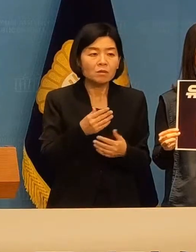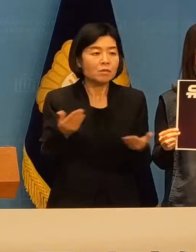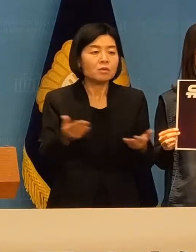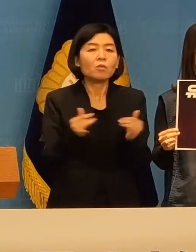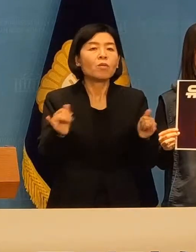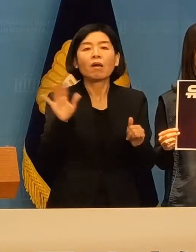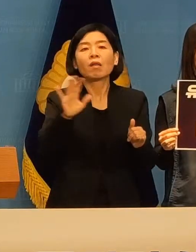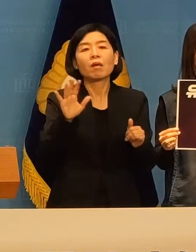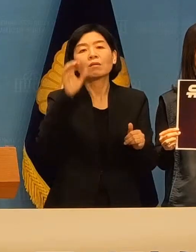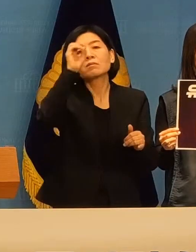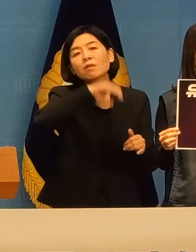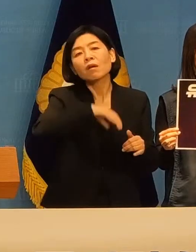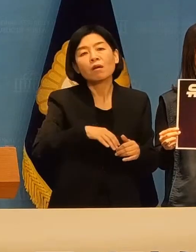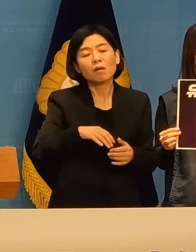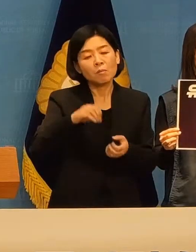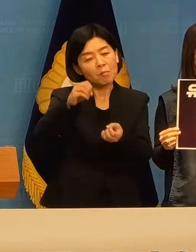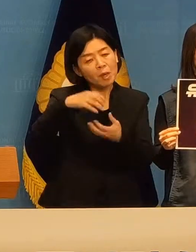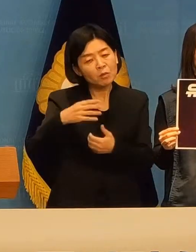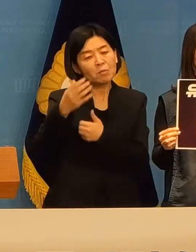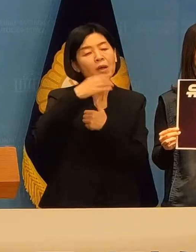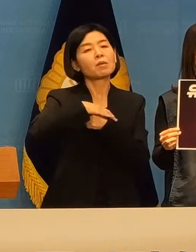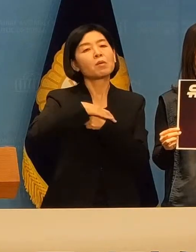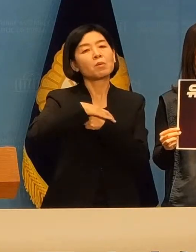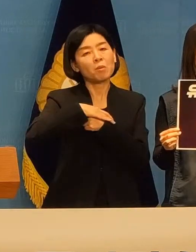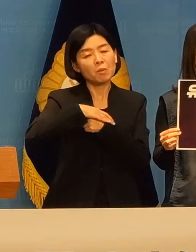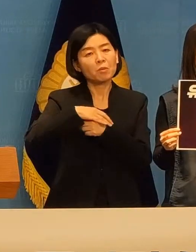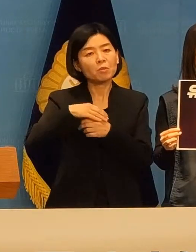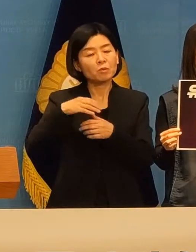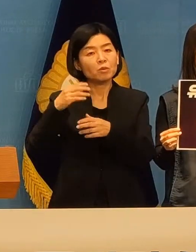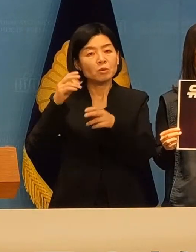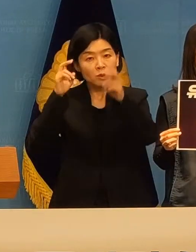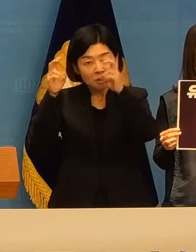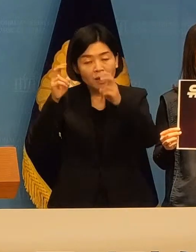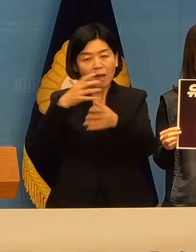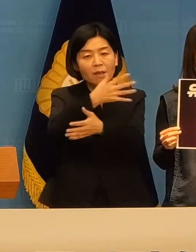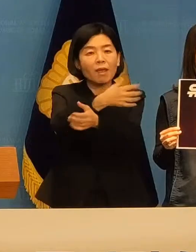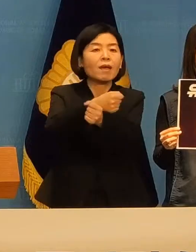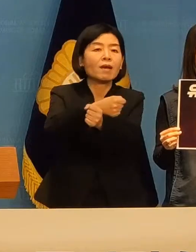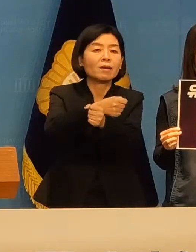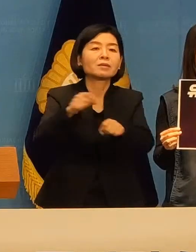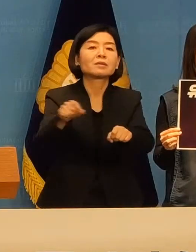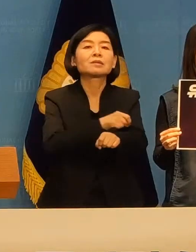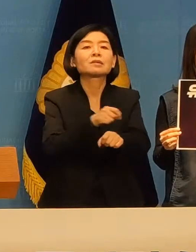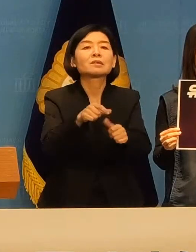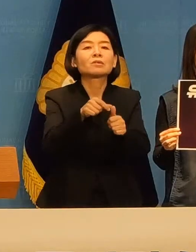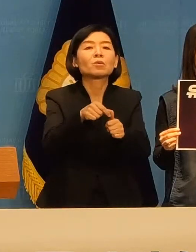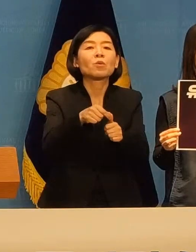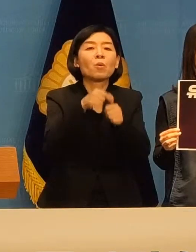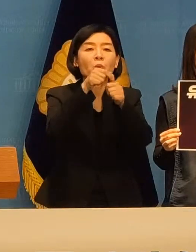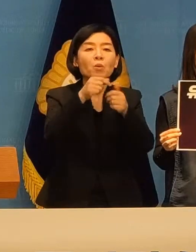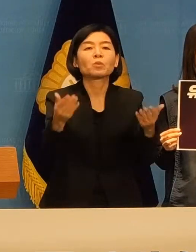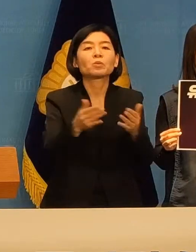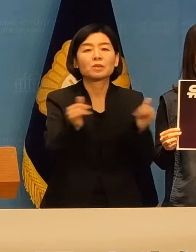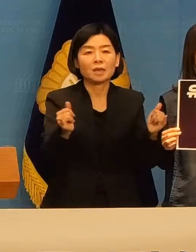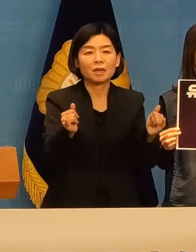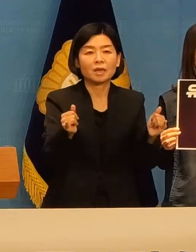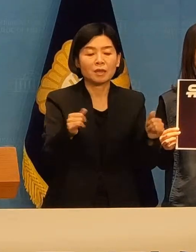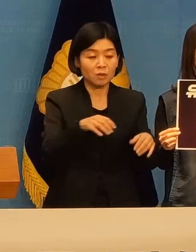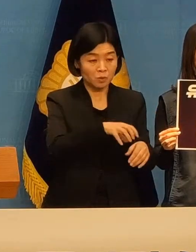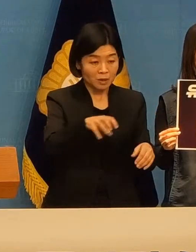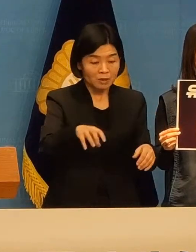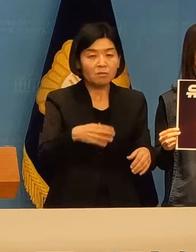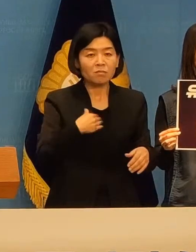지입기사로 각 마트가 배송 업무를 위탁한 운송사와 운송계약을 맺고 일하는 특수고용 노동자로 현장에서는 사장님으로 부르고